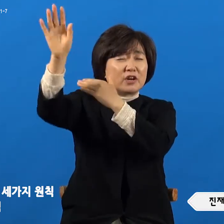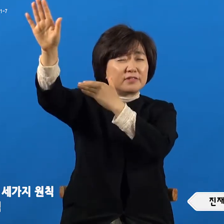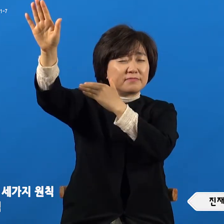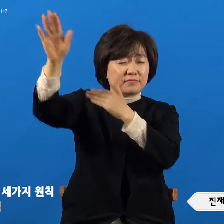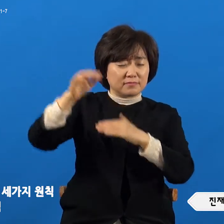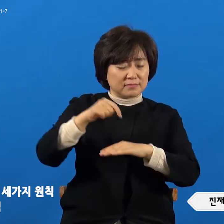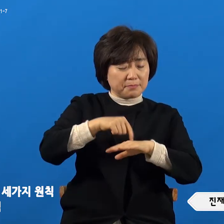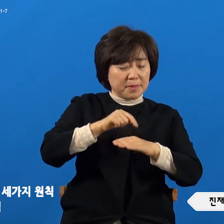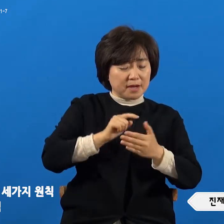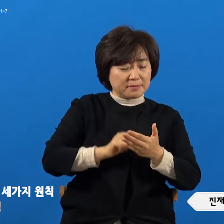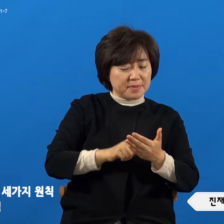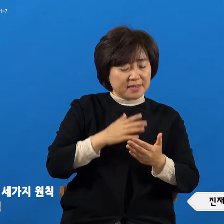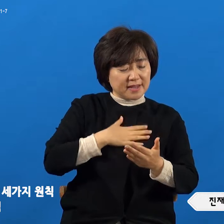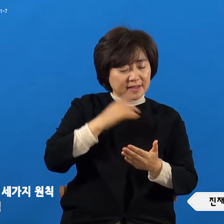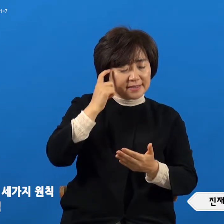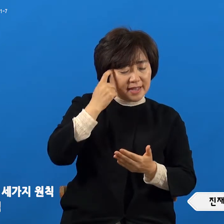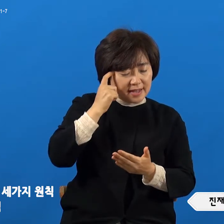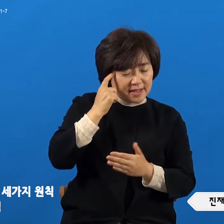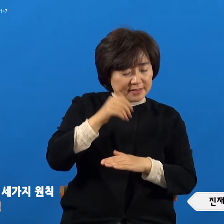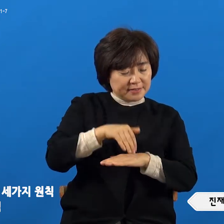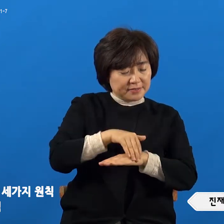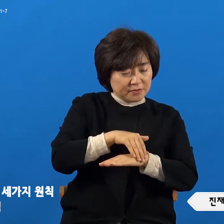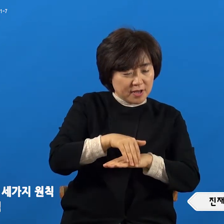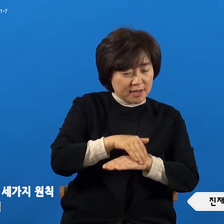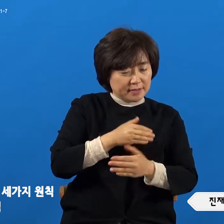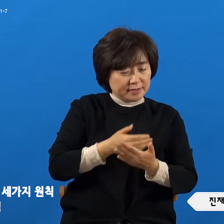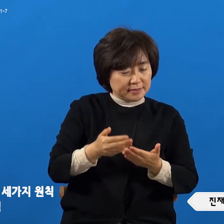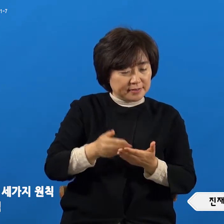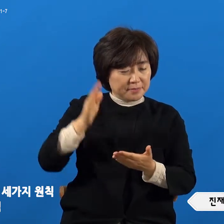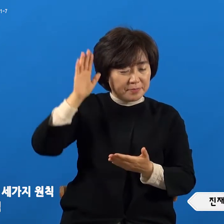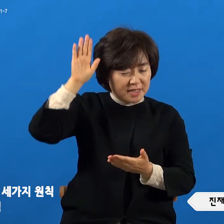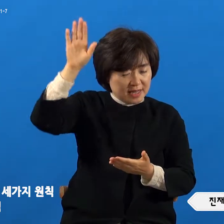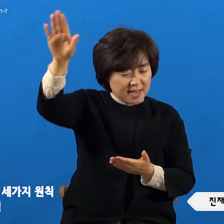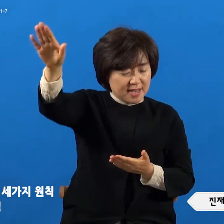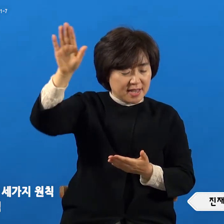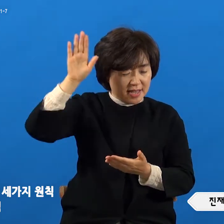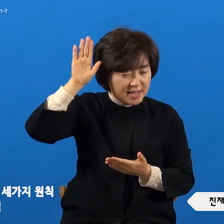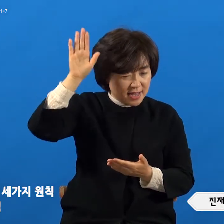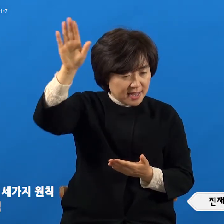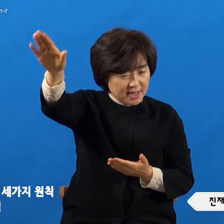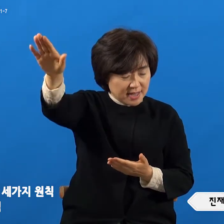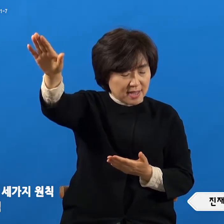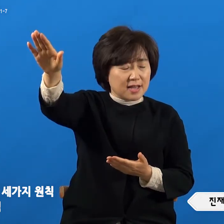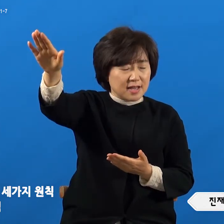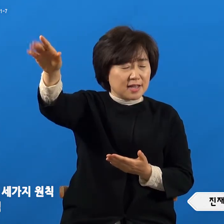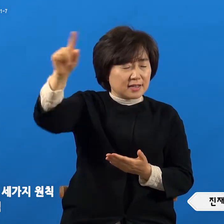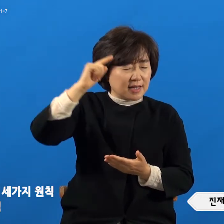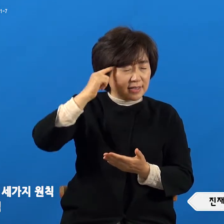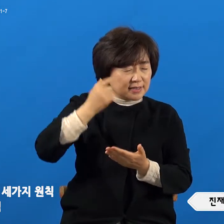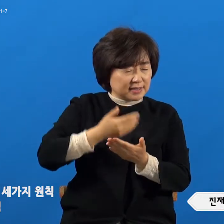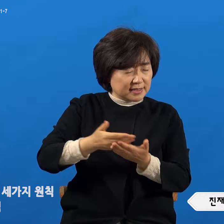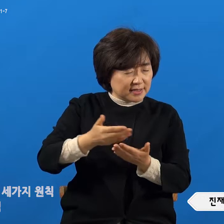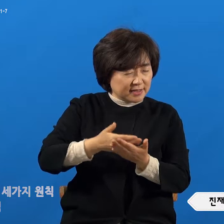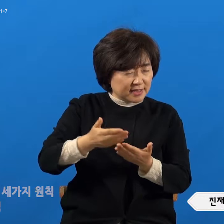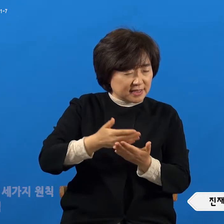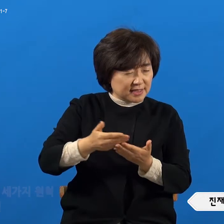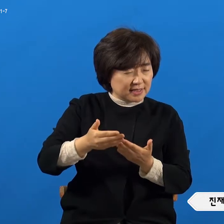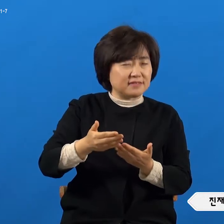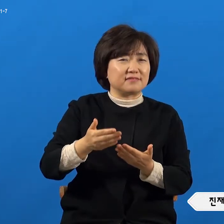내 마음에 앞으로 미래를 향해서, 장래를 향해서 그려지는